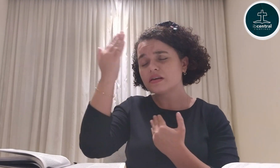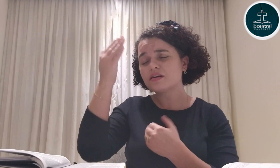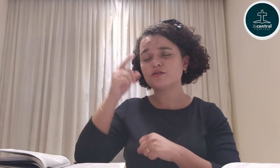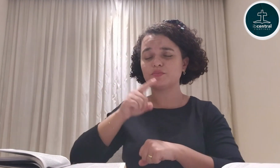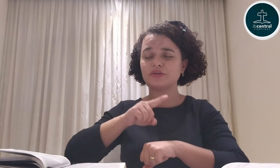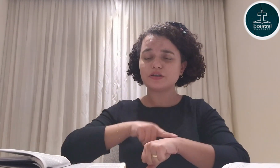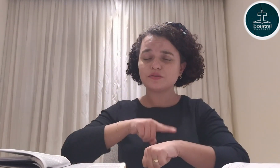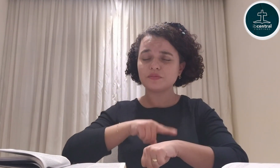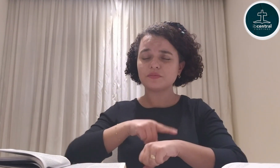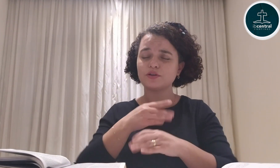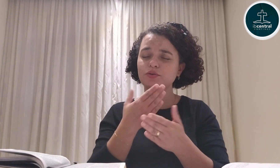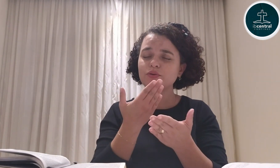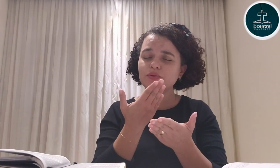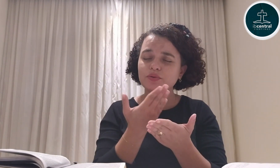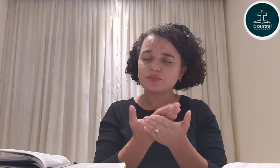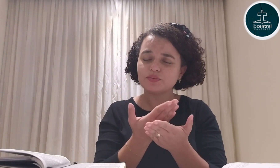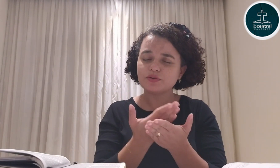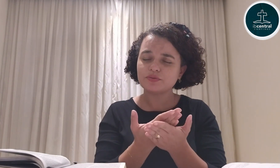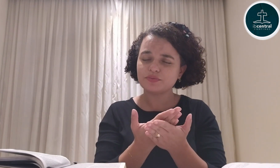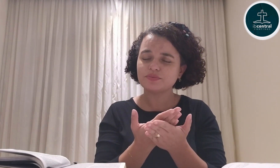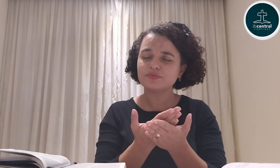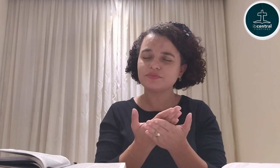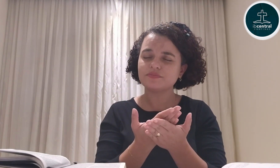de amor e graça.